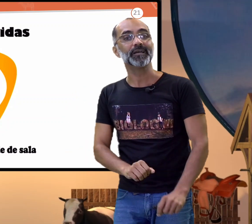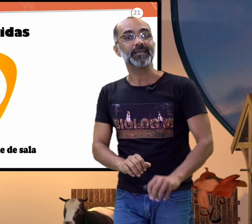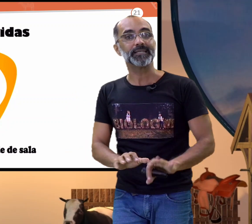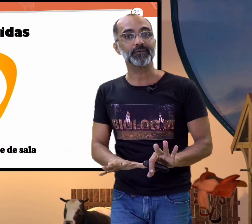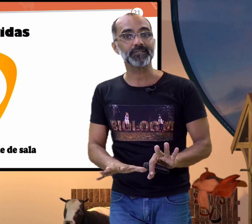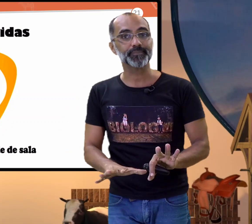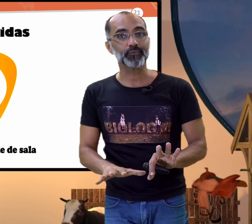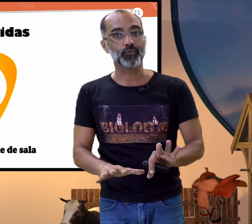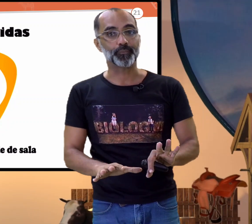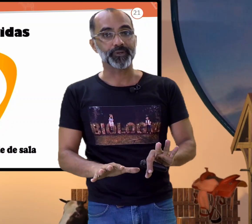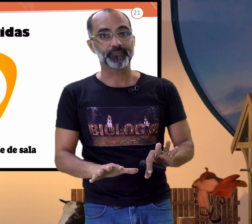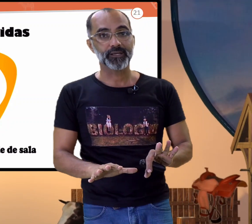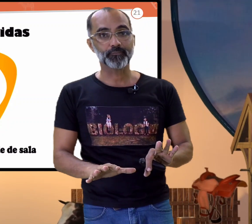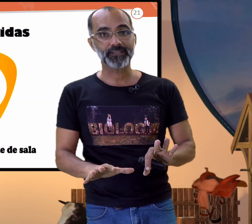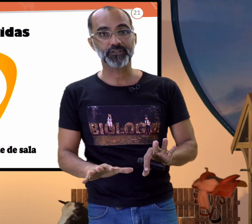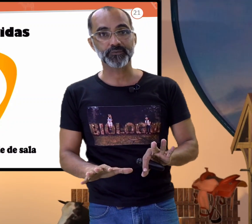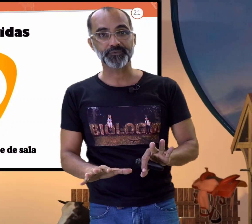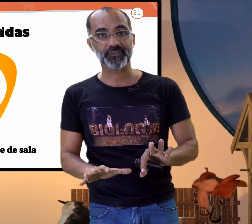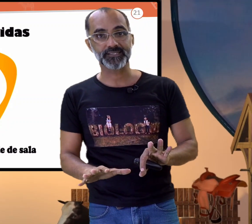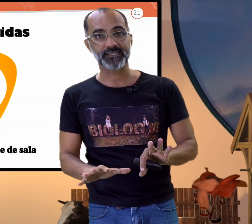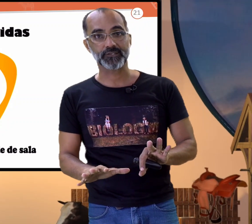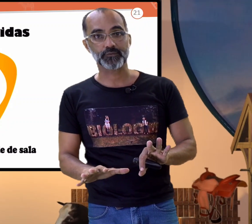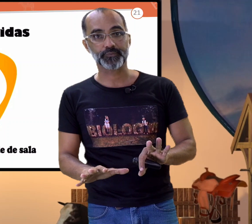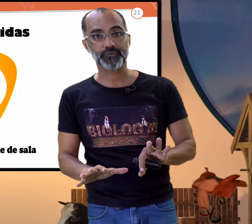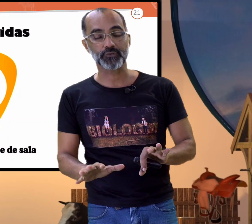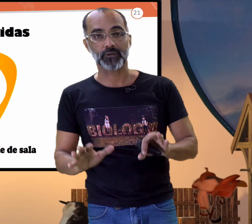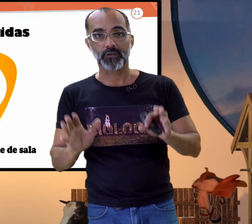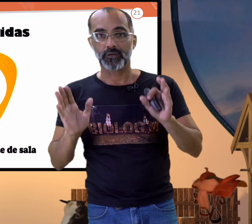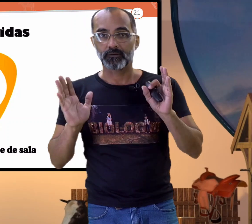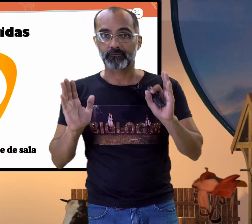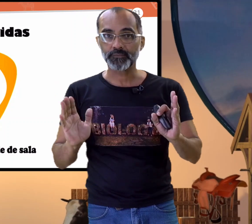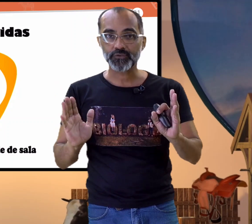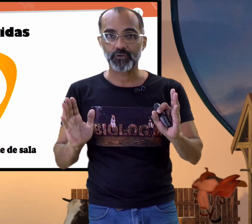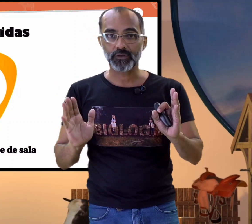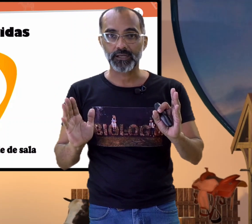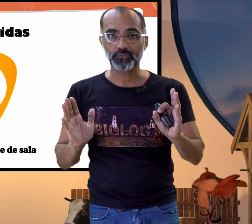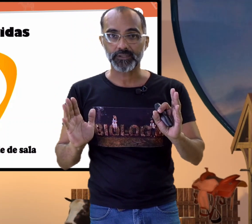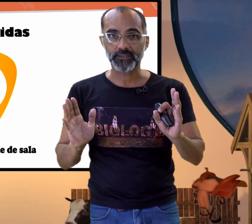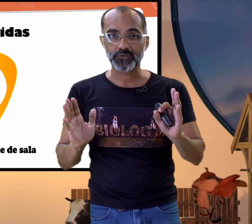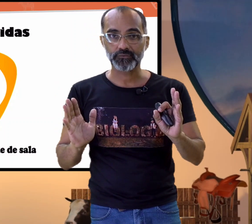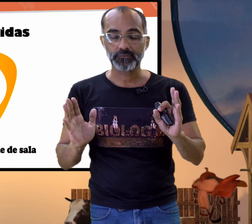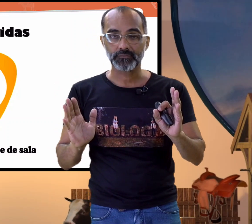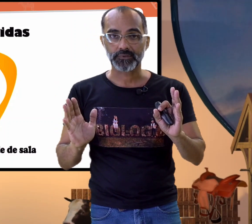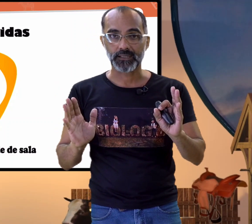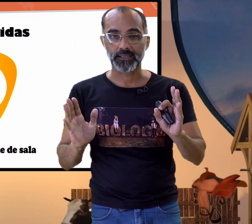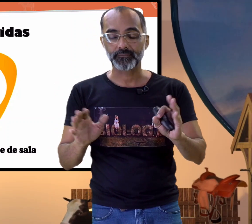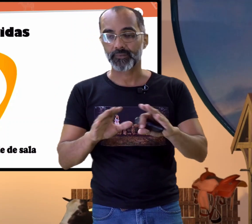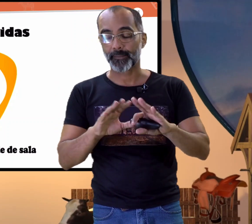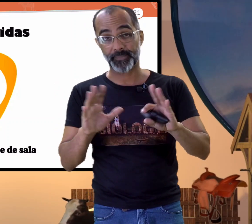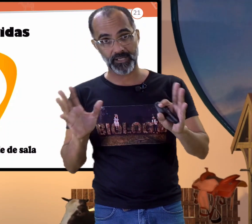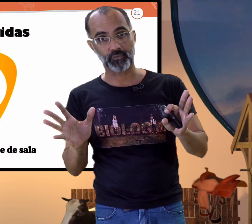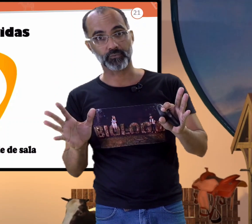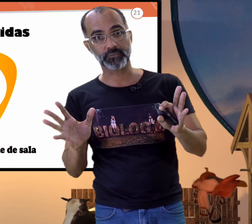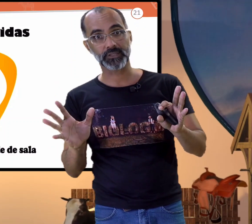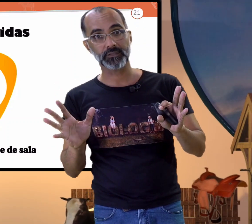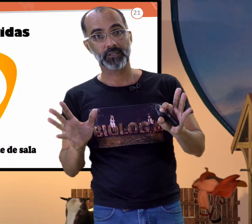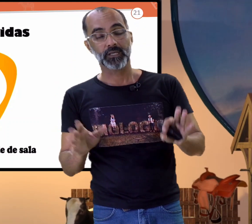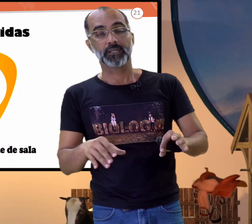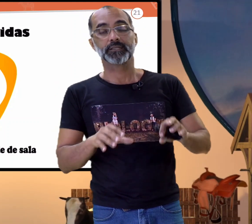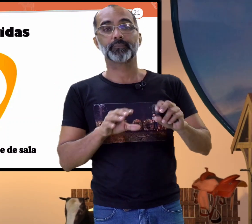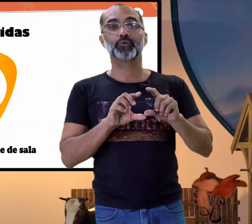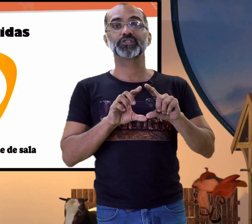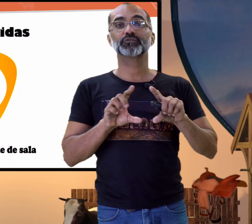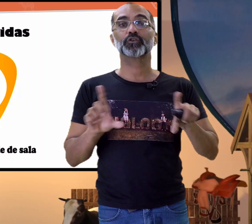tá bom? E não se preocupe. Como é que nós vamos fazer isso, professor? Vamos colocar o texto, tá? A